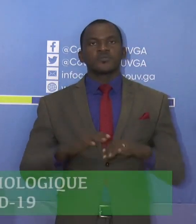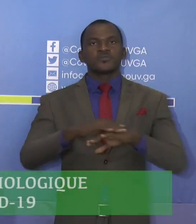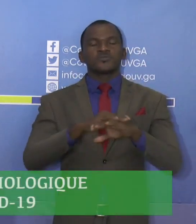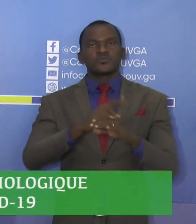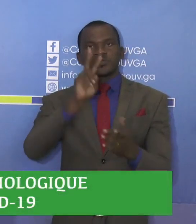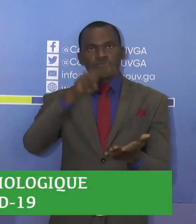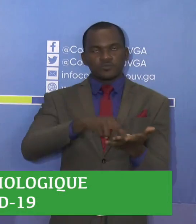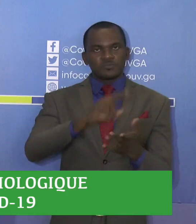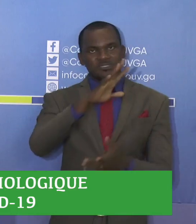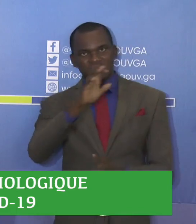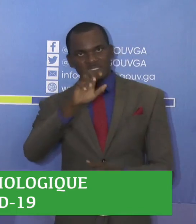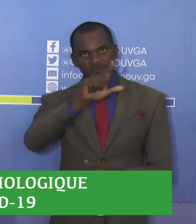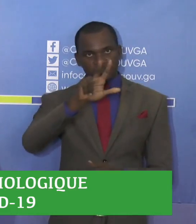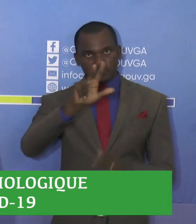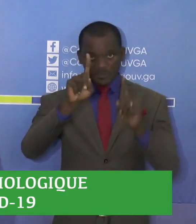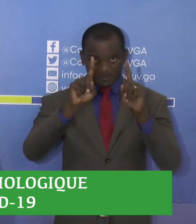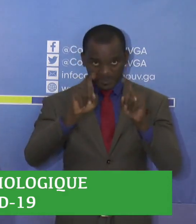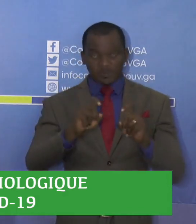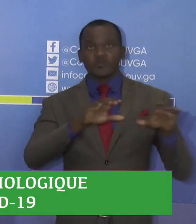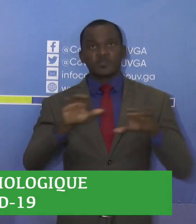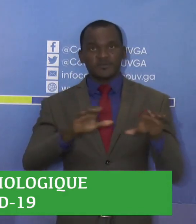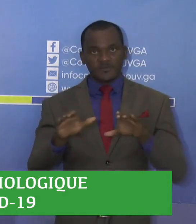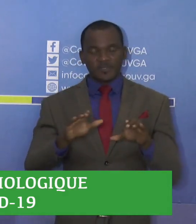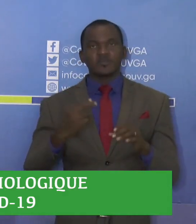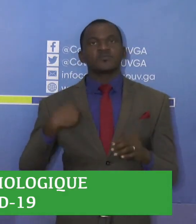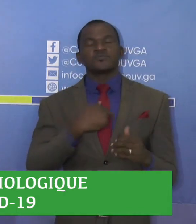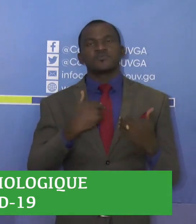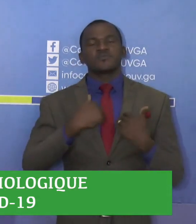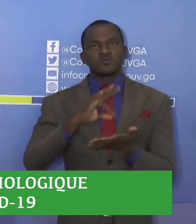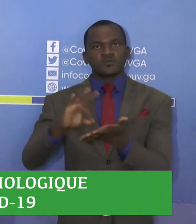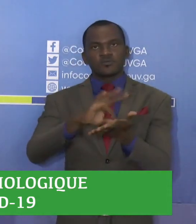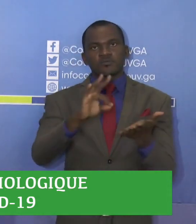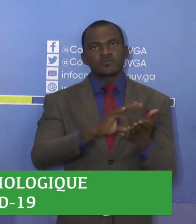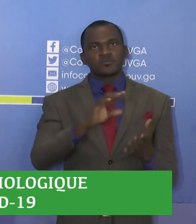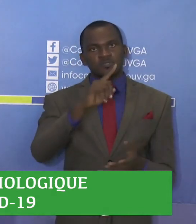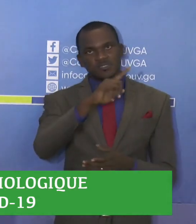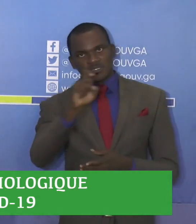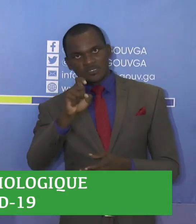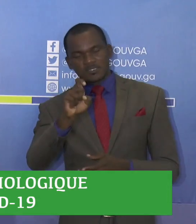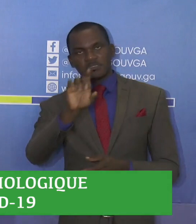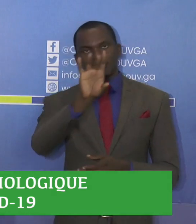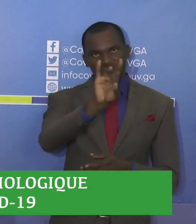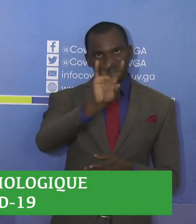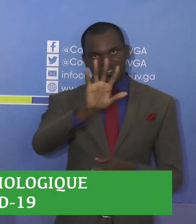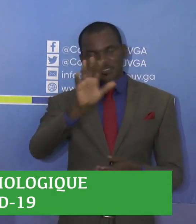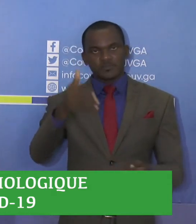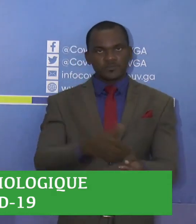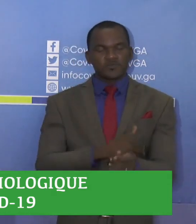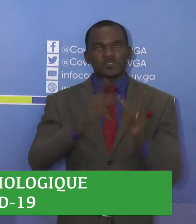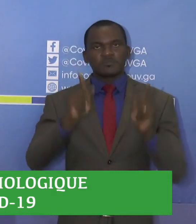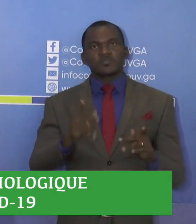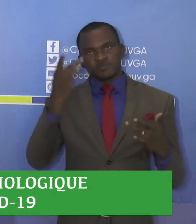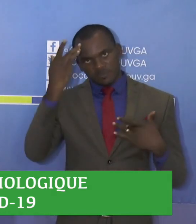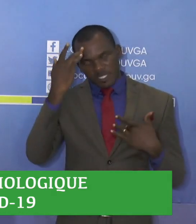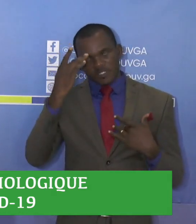Sur les 2523 prélèvements effectués, nous avons enregistré 185 nouveaux cas repartis comme